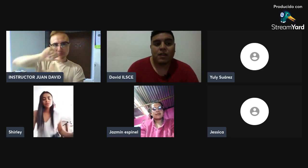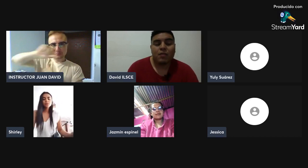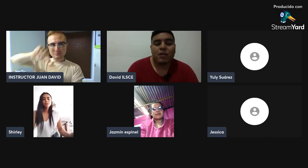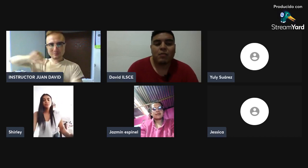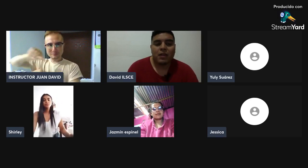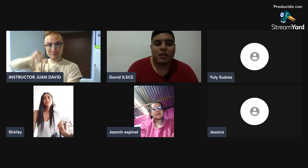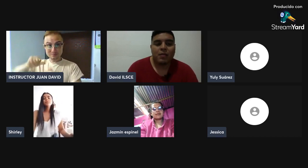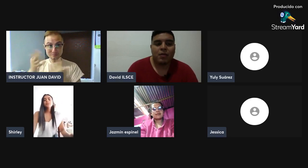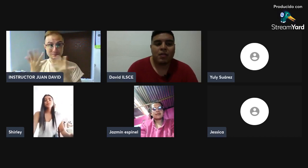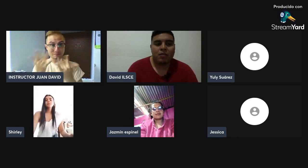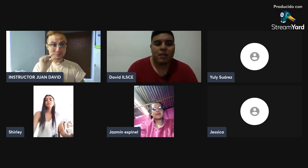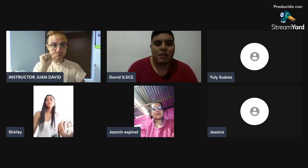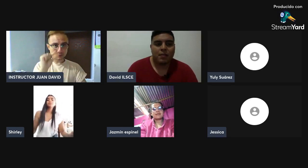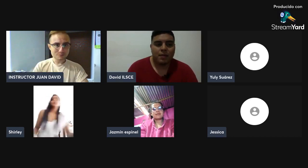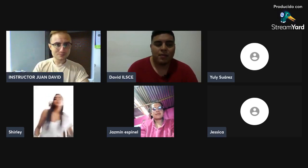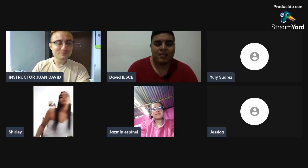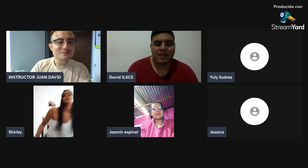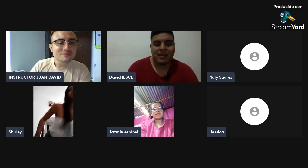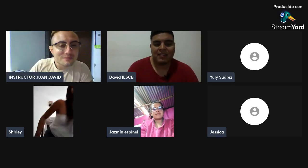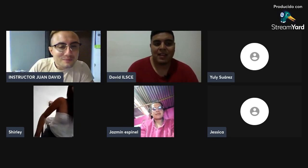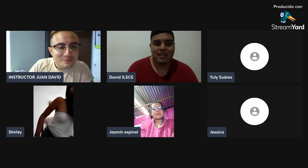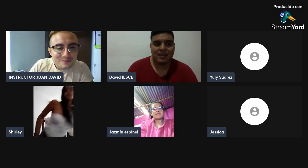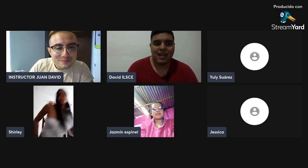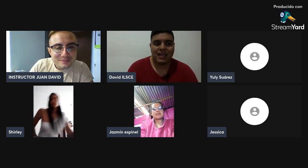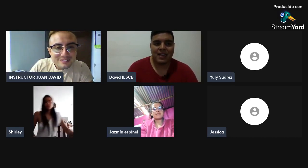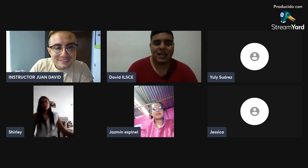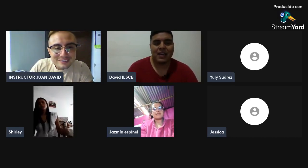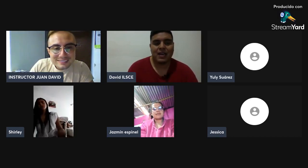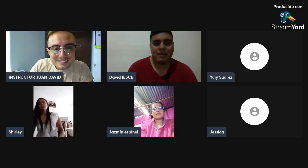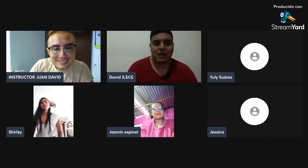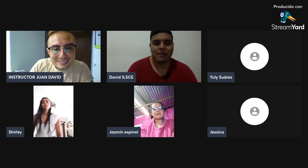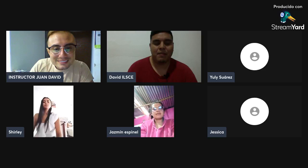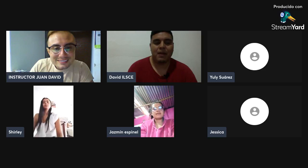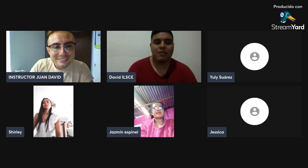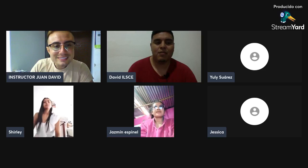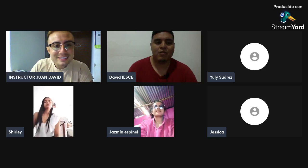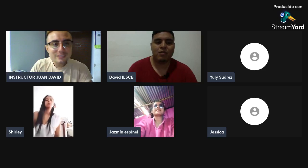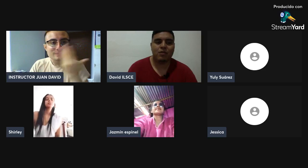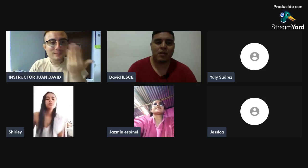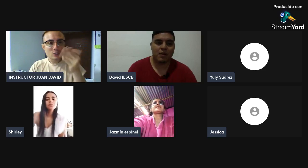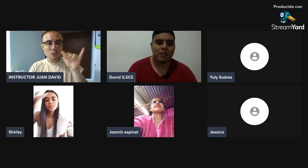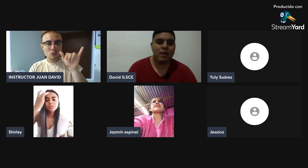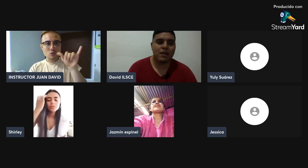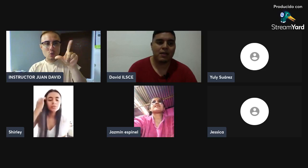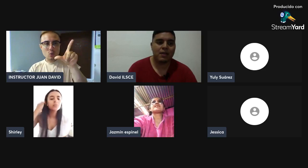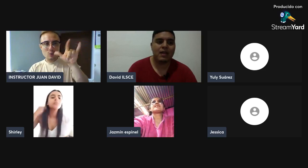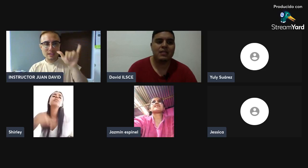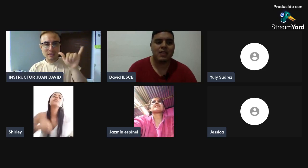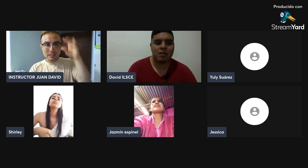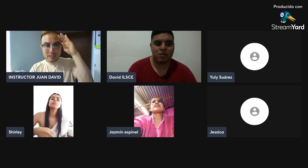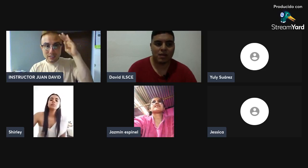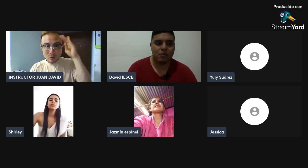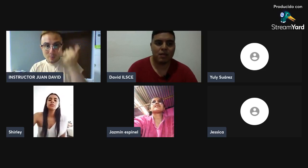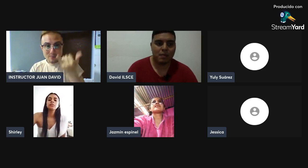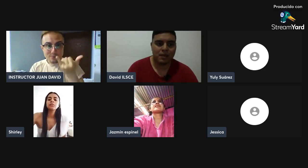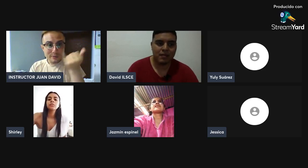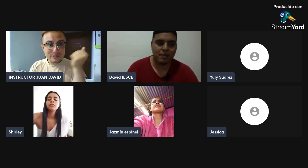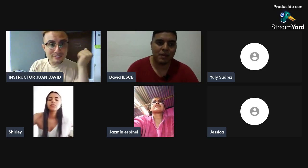una esperita porque solamente podemos estar seis aquí en la cámara, ¿vale? Entonces cuando terminemos la actividad ya rotamos de participante.